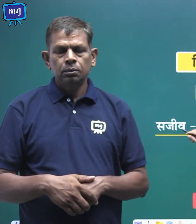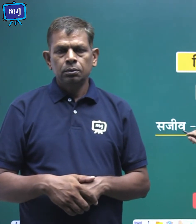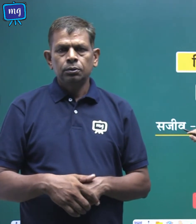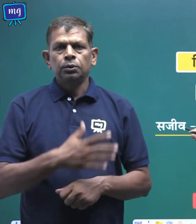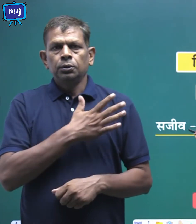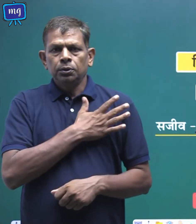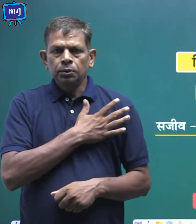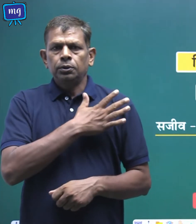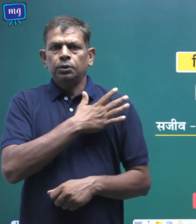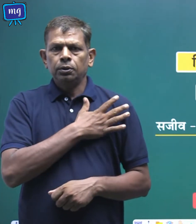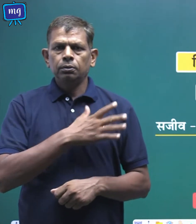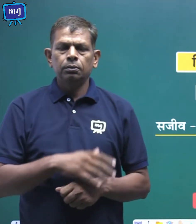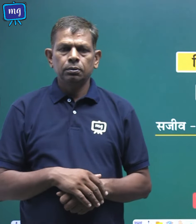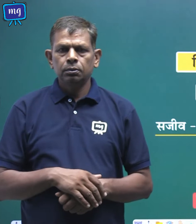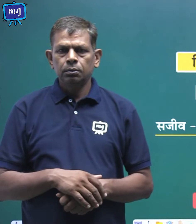सजीव